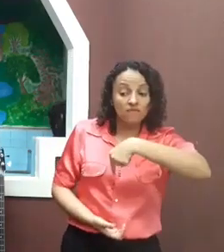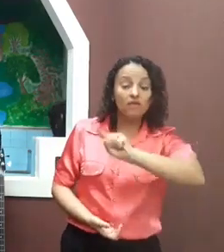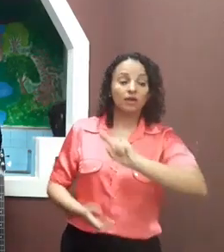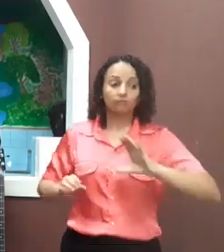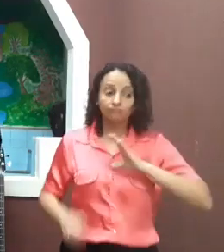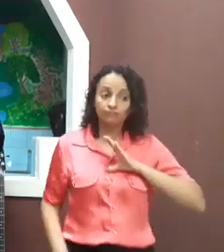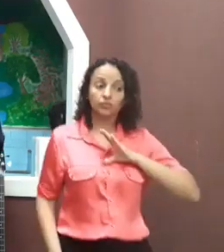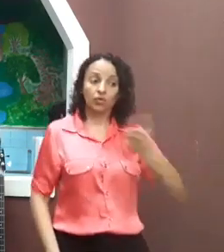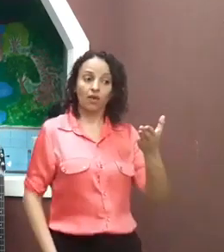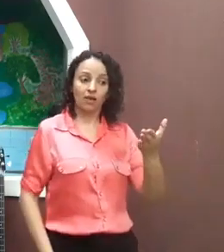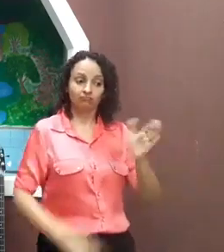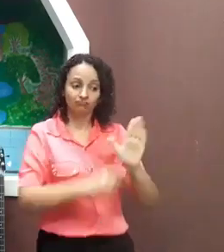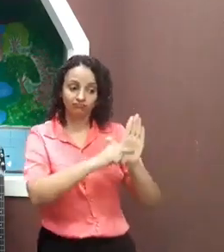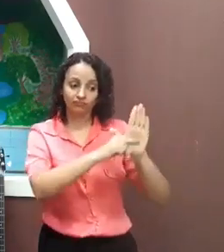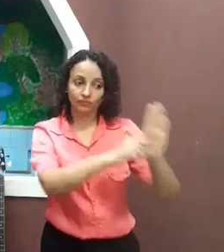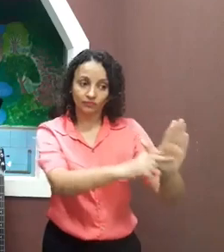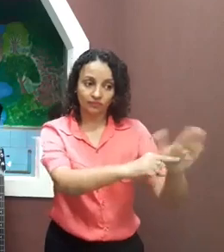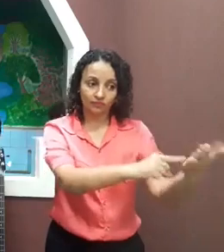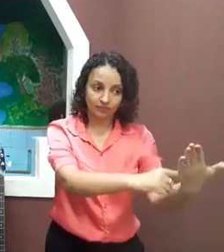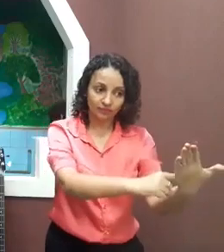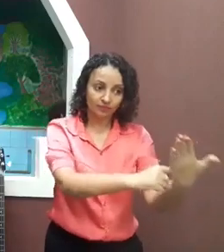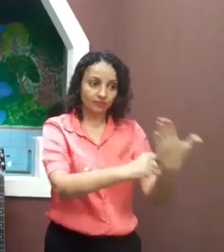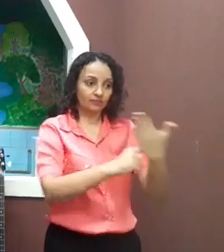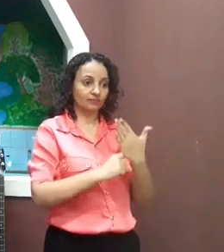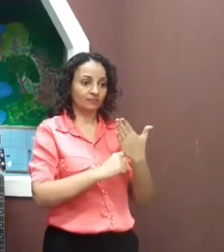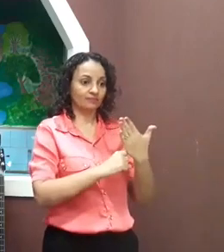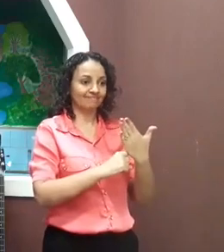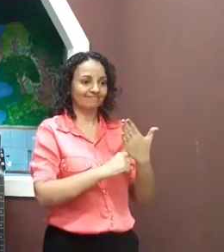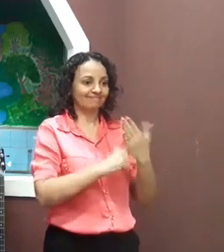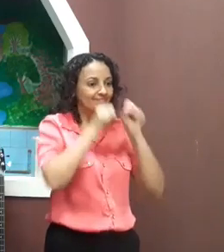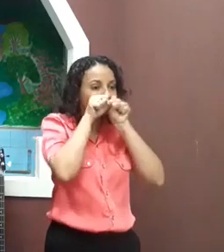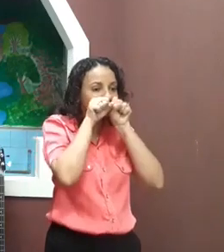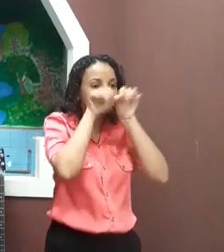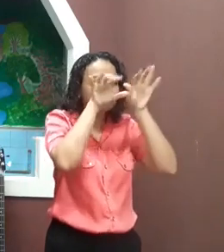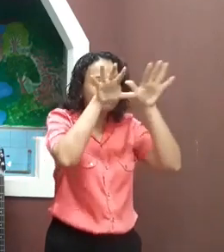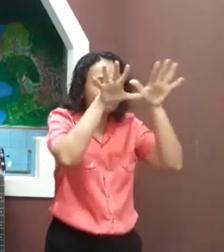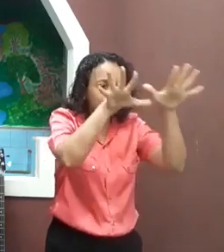na vida um dos outros para ser bênção.